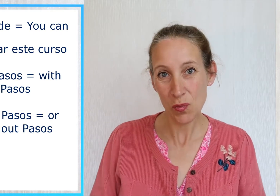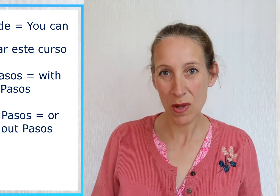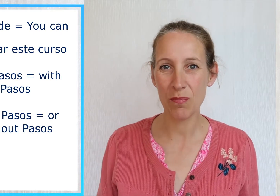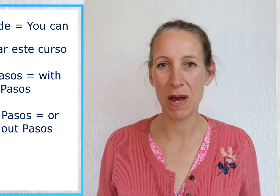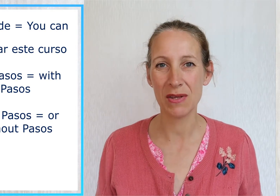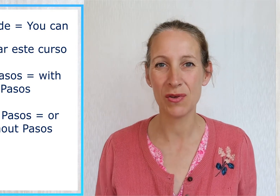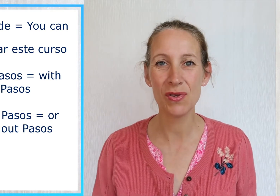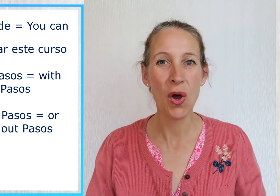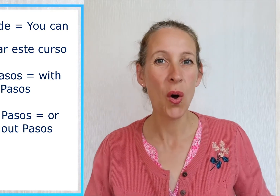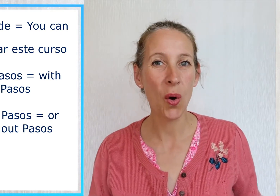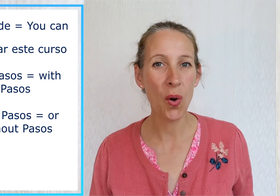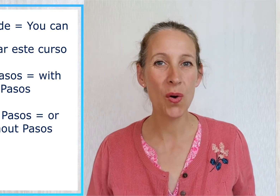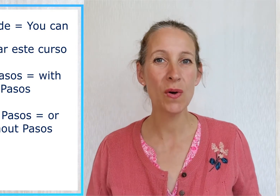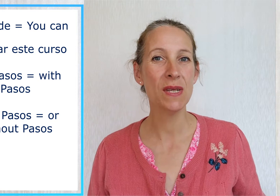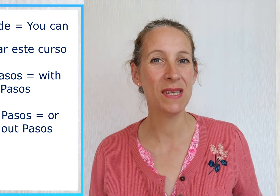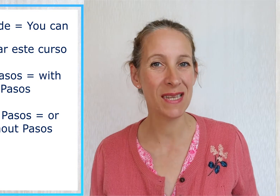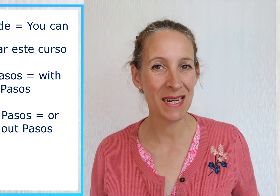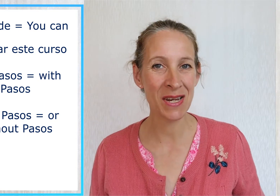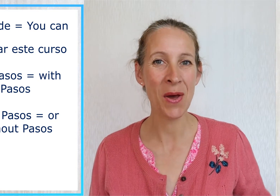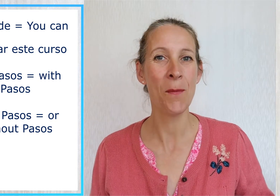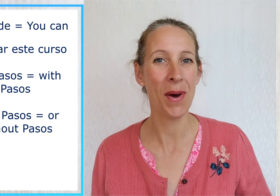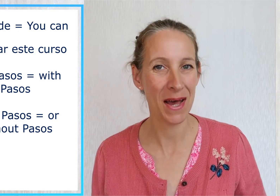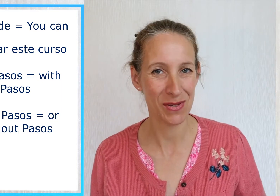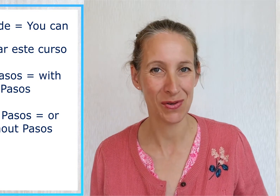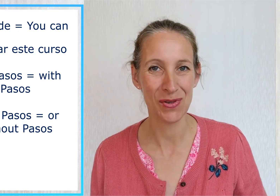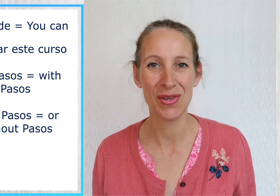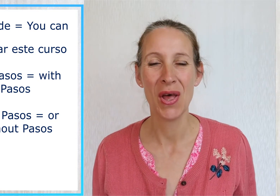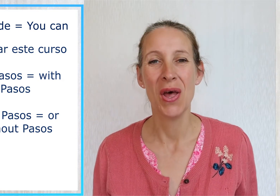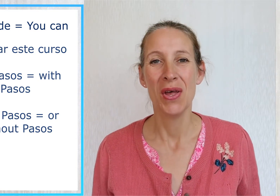with pasos o sin pasos.